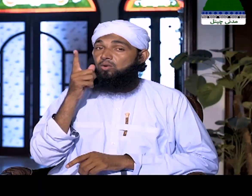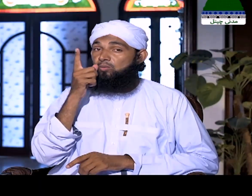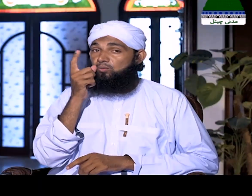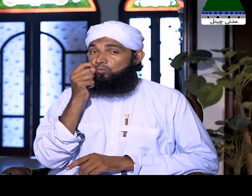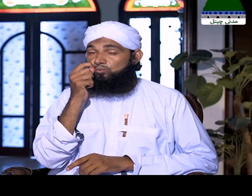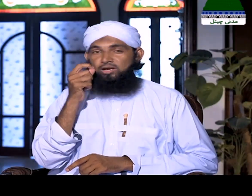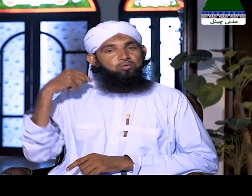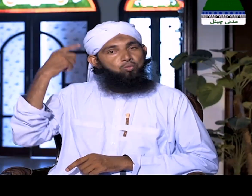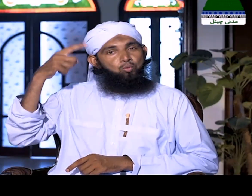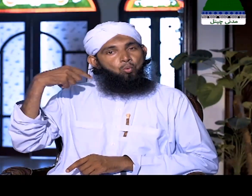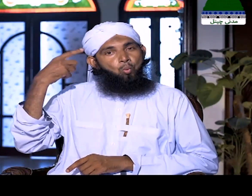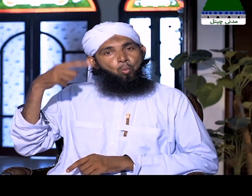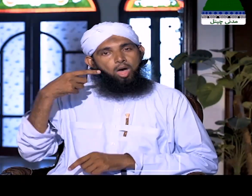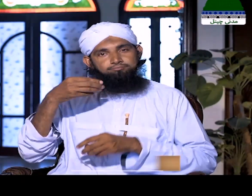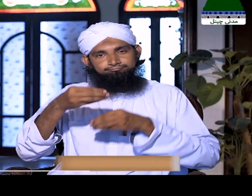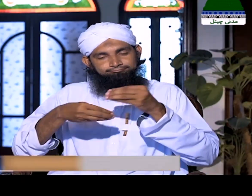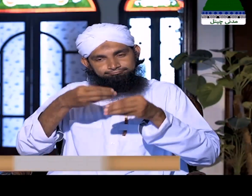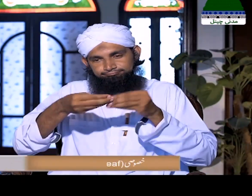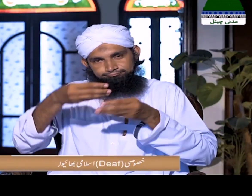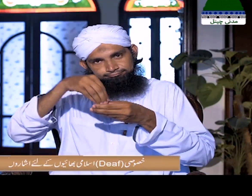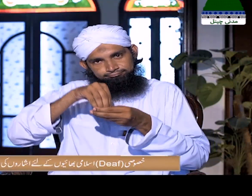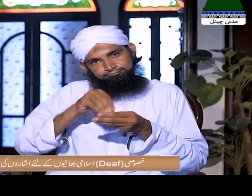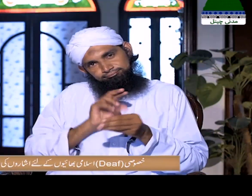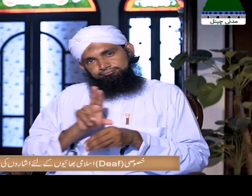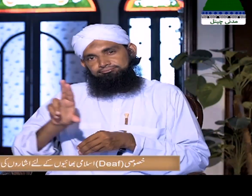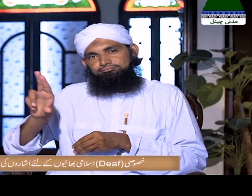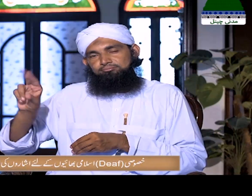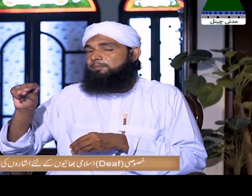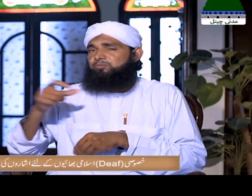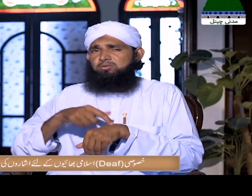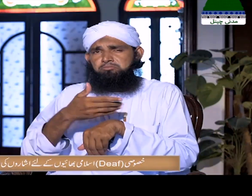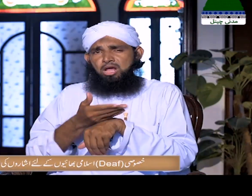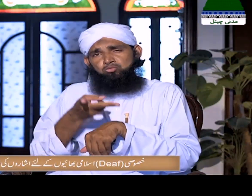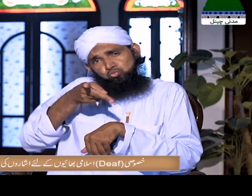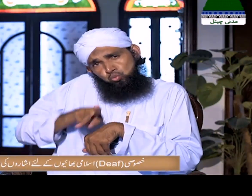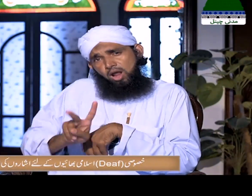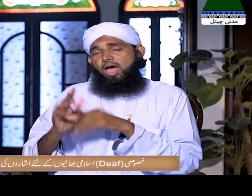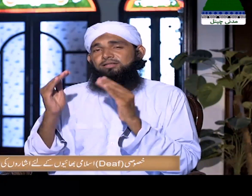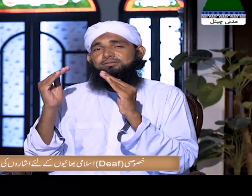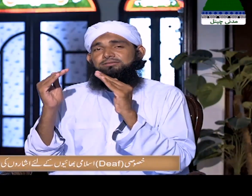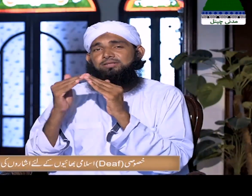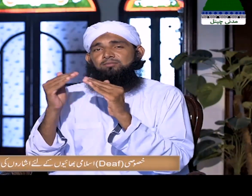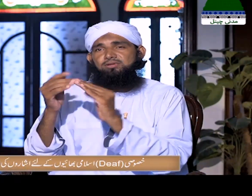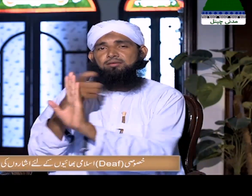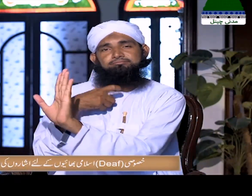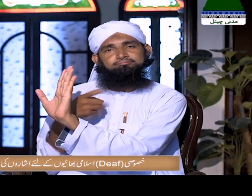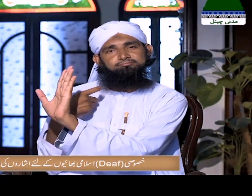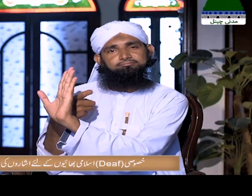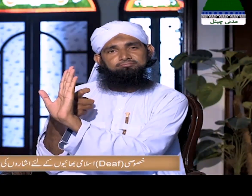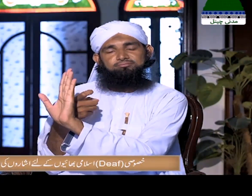محمد بن سلمان کا قاصد خط لے کر وہاں سے چلا گیا۔ کچھ دیر بعد دروازے پر دستک ہوئی۔ آپ رحمت